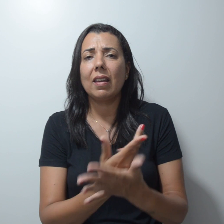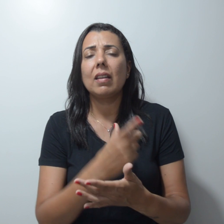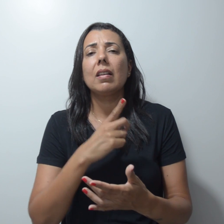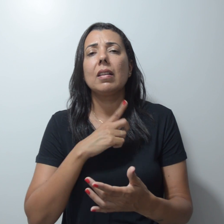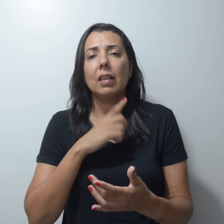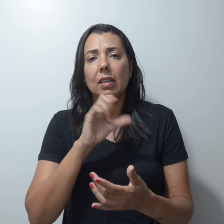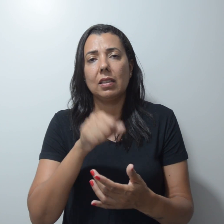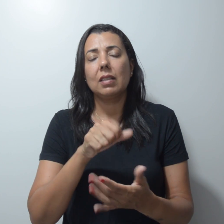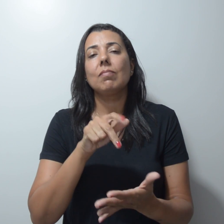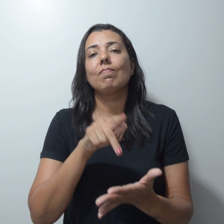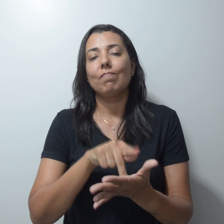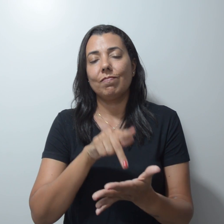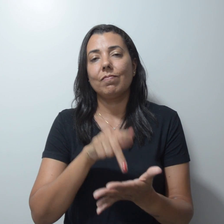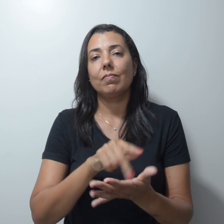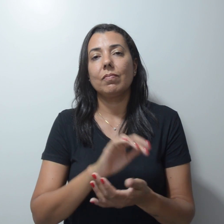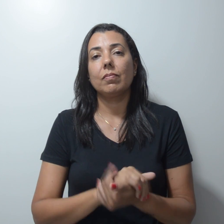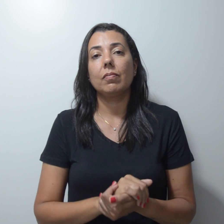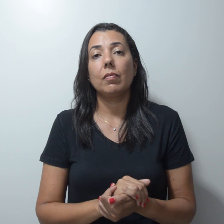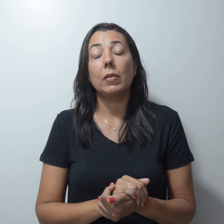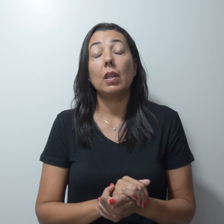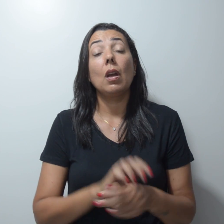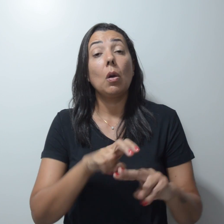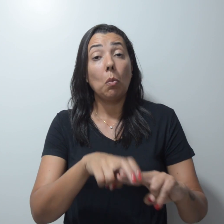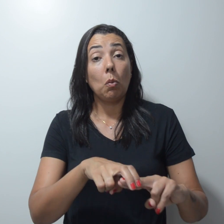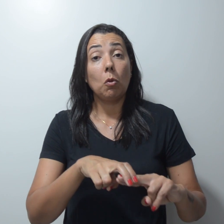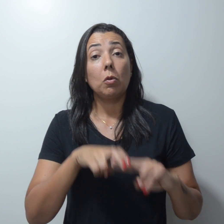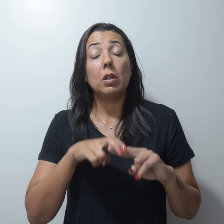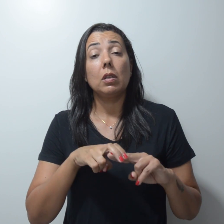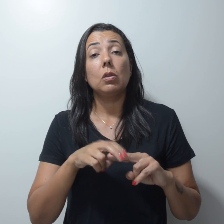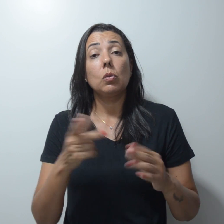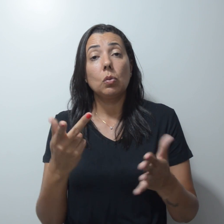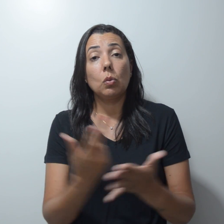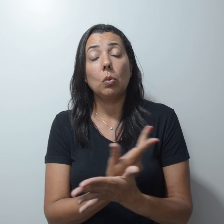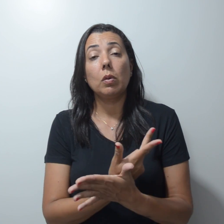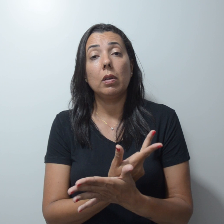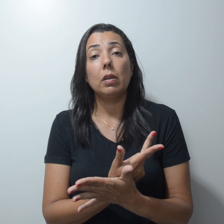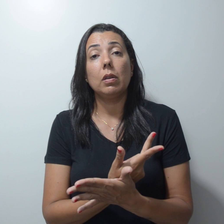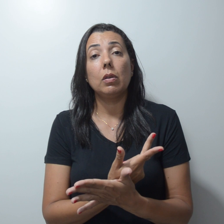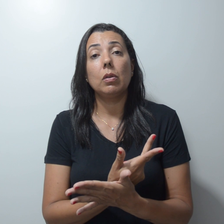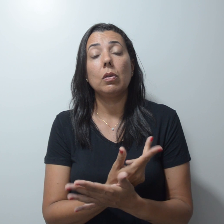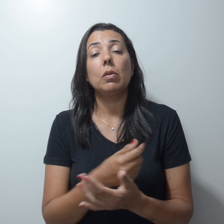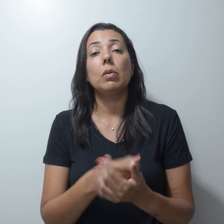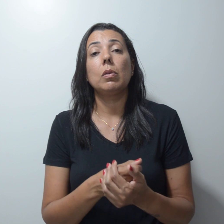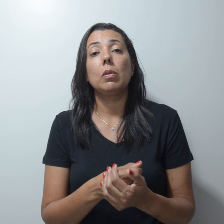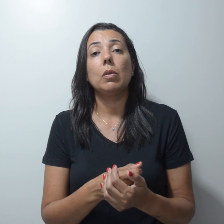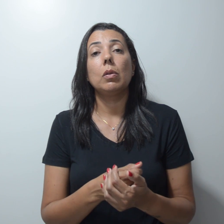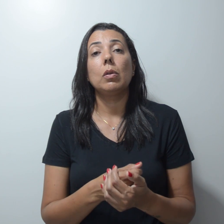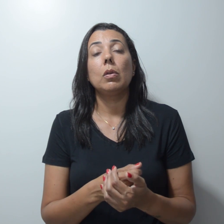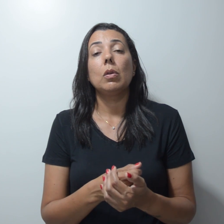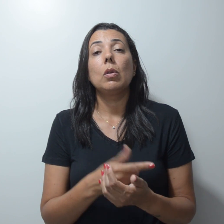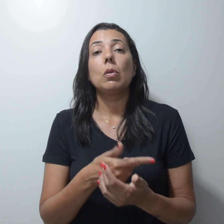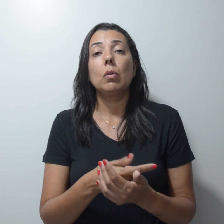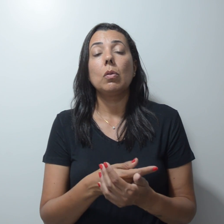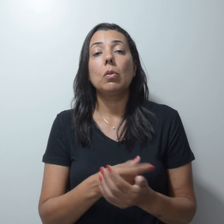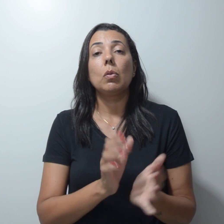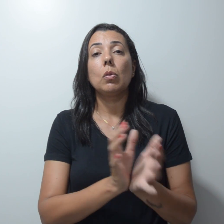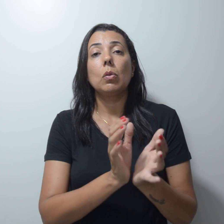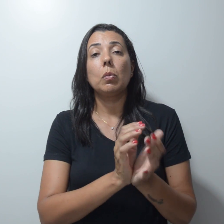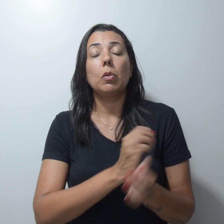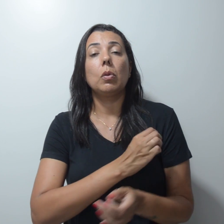de verdade. Por isso, a tragédia que ocorreu com os Yanomamis e ocorreu na pandemia